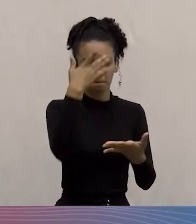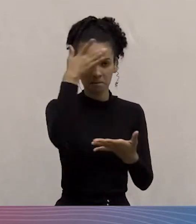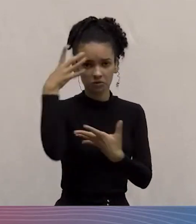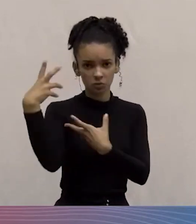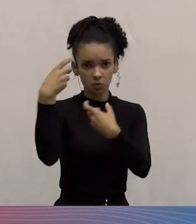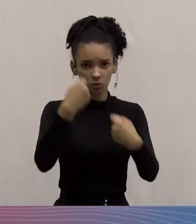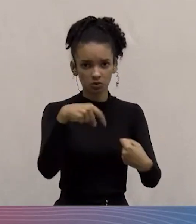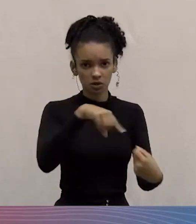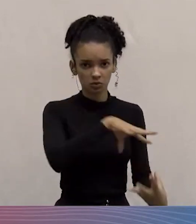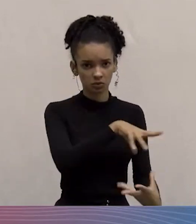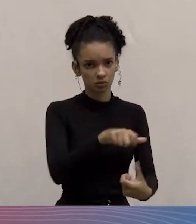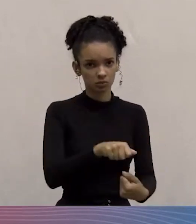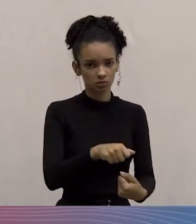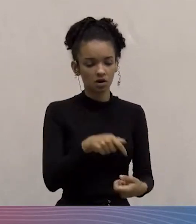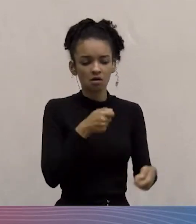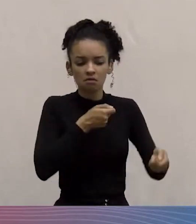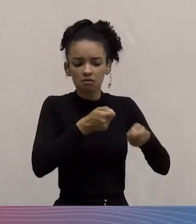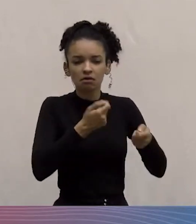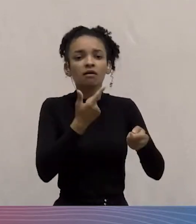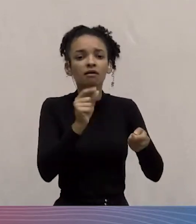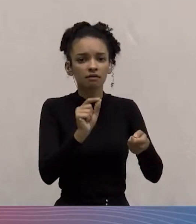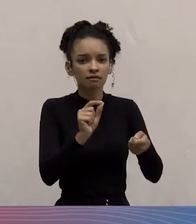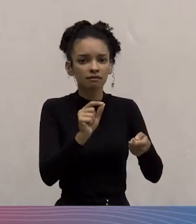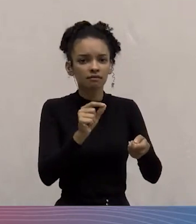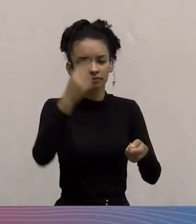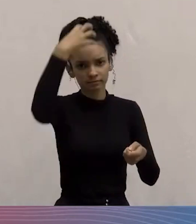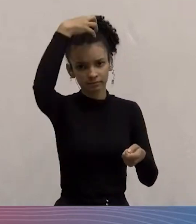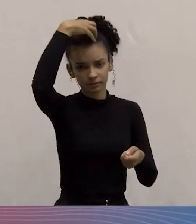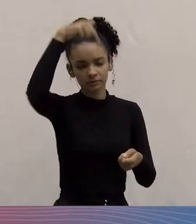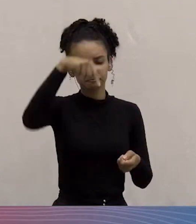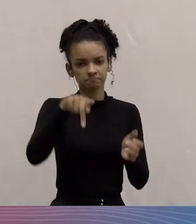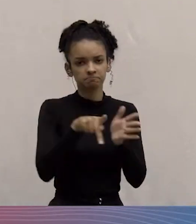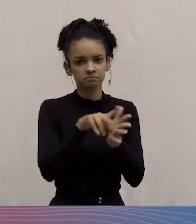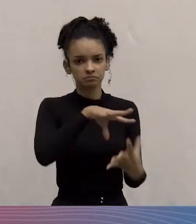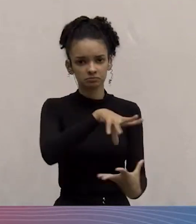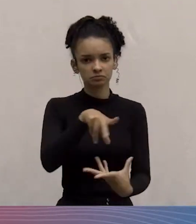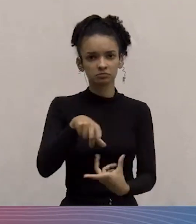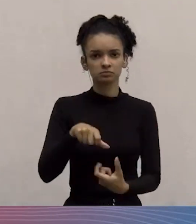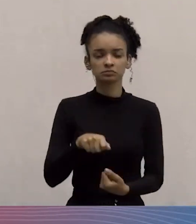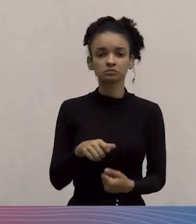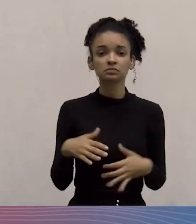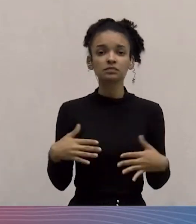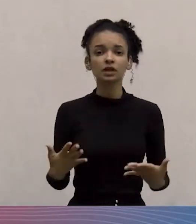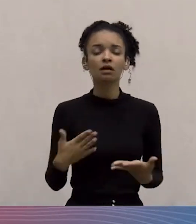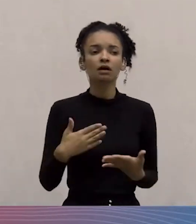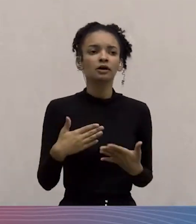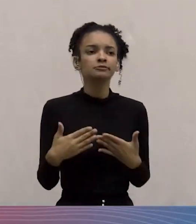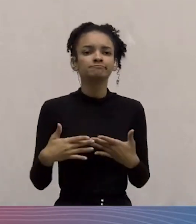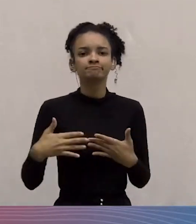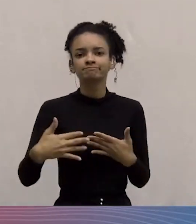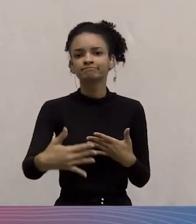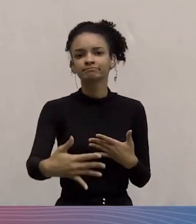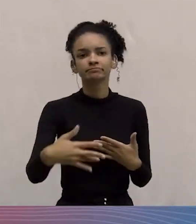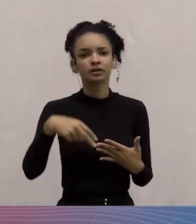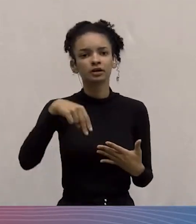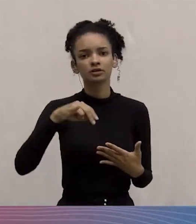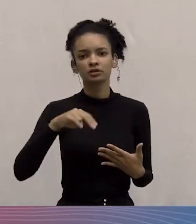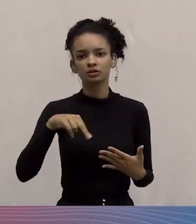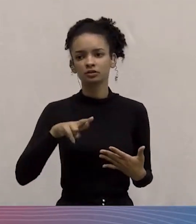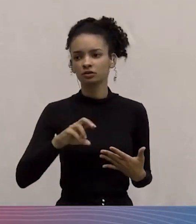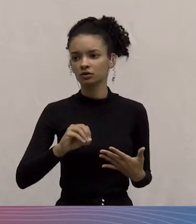quem controla é o príncipe desse mundo. Aí daí para frente, irmãos, Nimrod